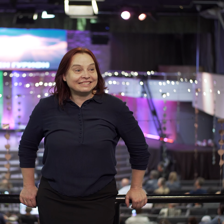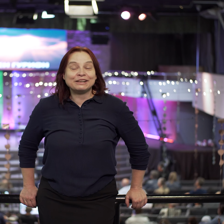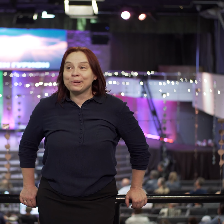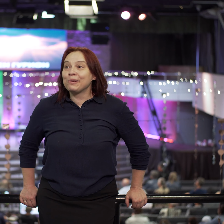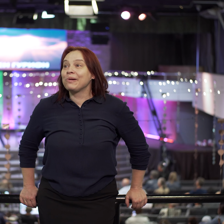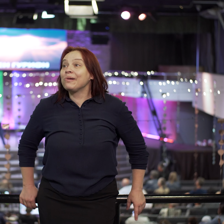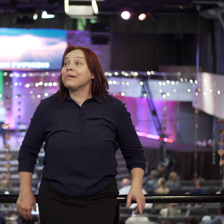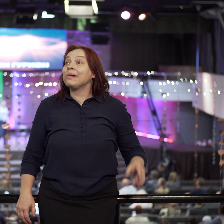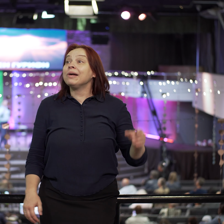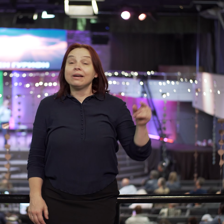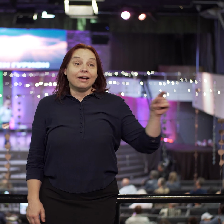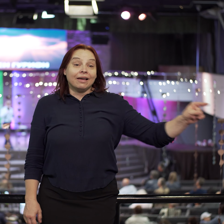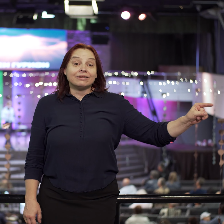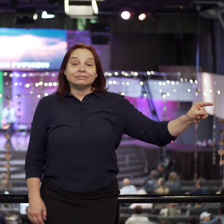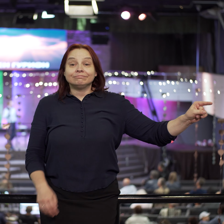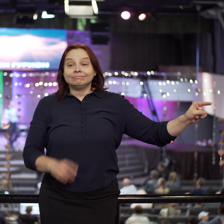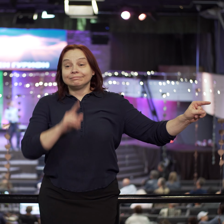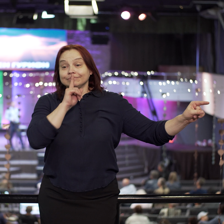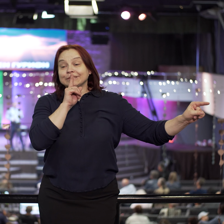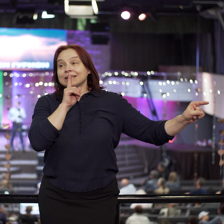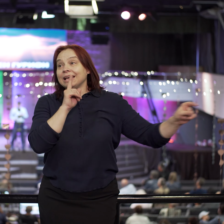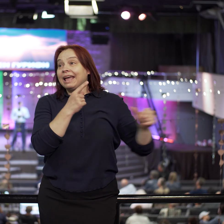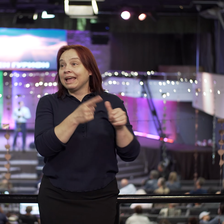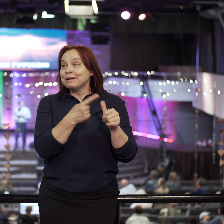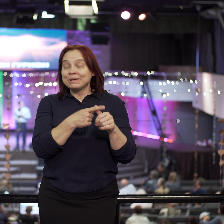этому человеку дали новое имя,